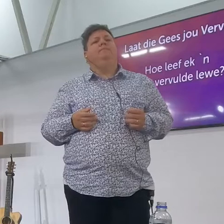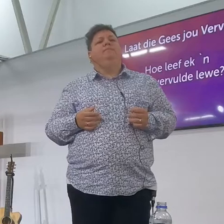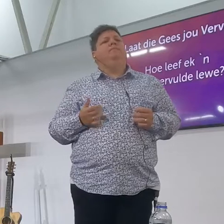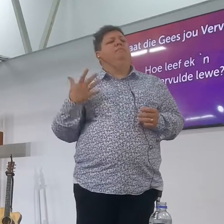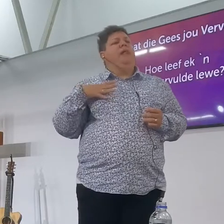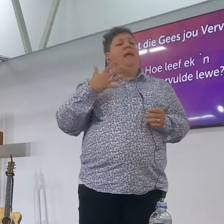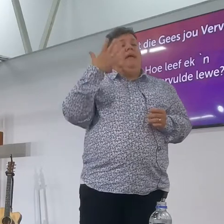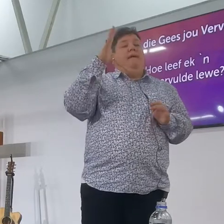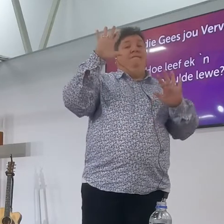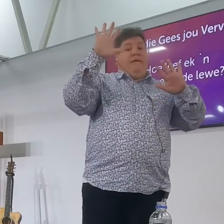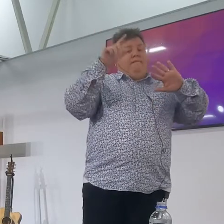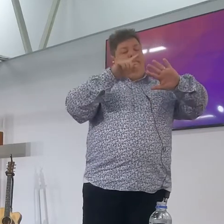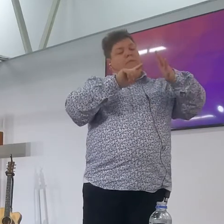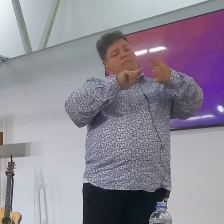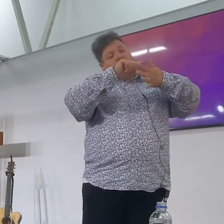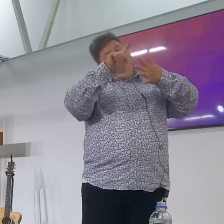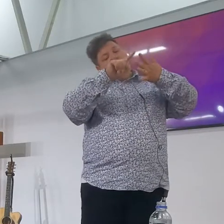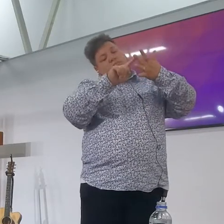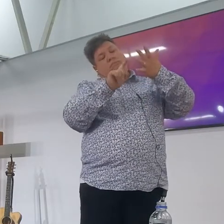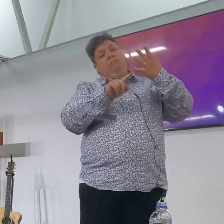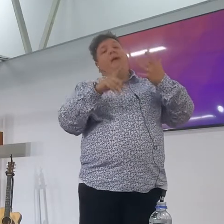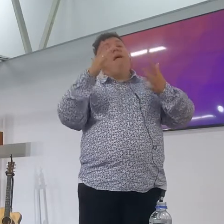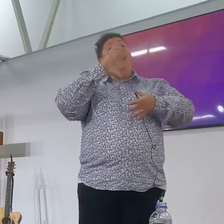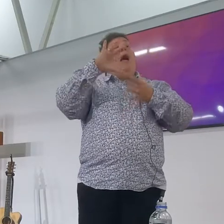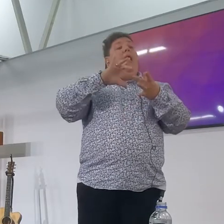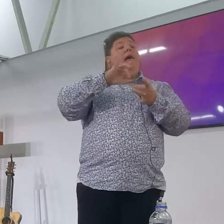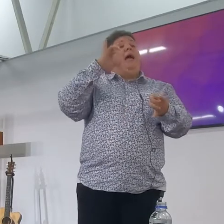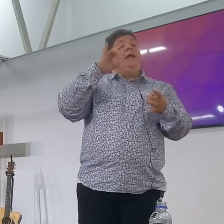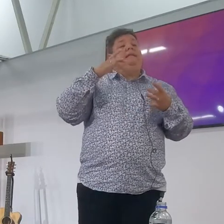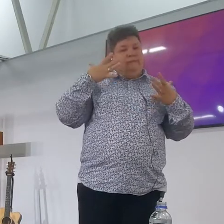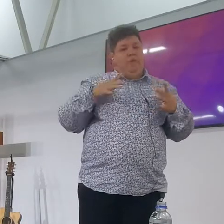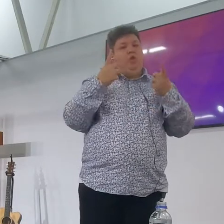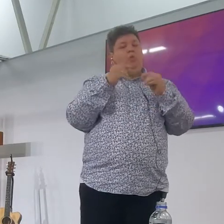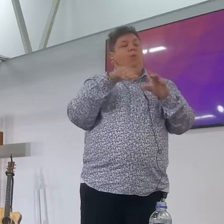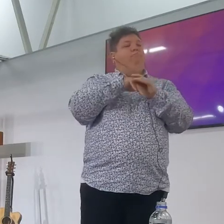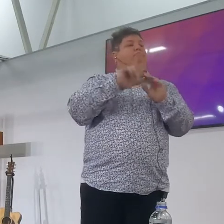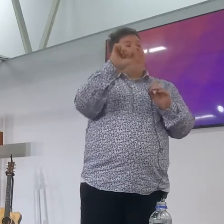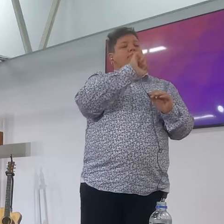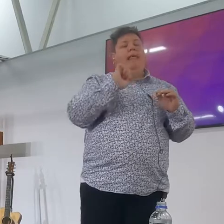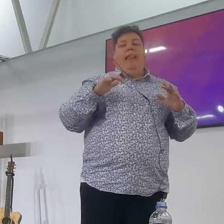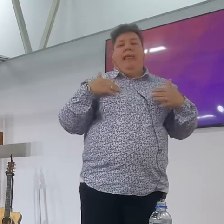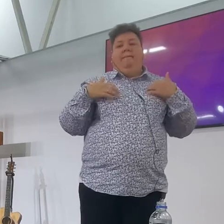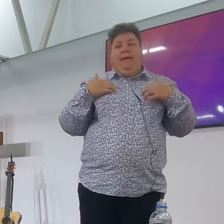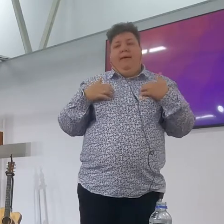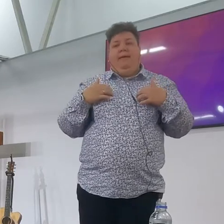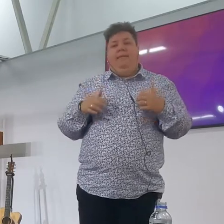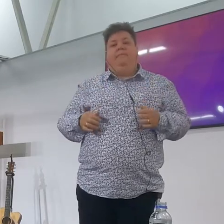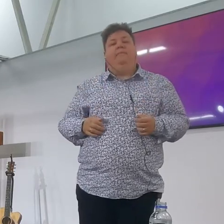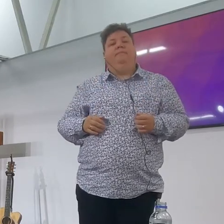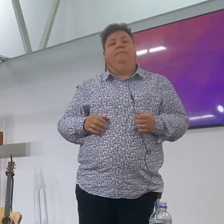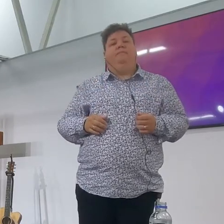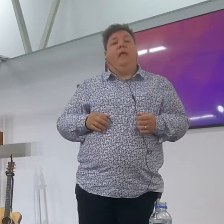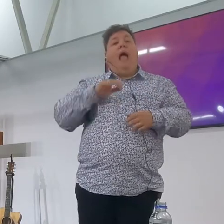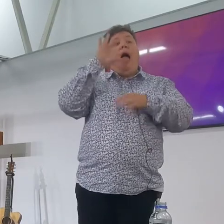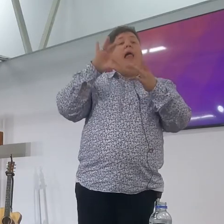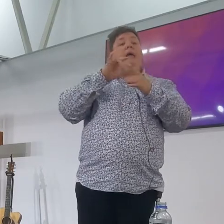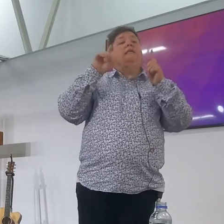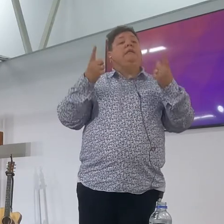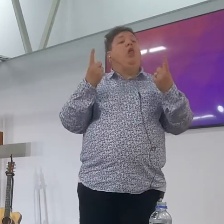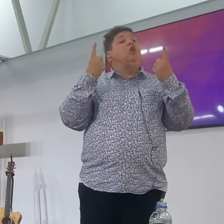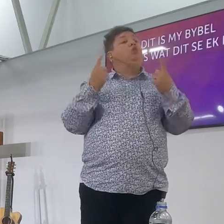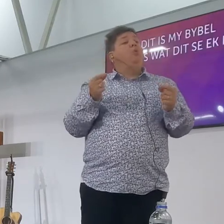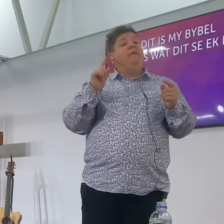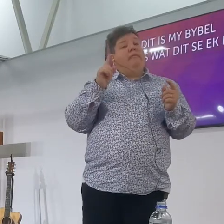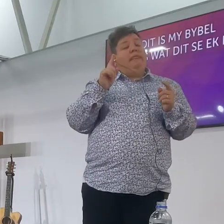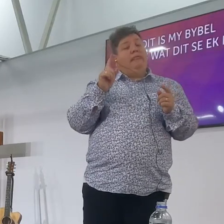5 belangrike goed uitwys, wat die Heilige Gees in ons lewe wil doen, en wat die Heilige Gees sal doen, wanneer ons hom toelaat.